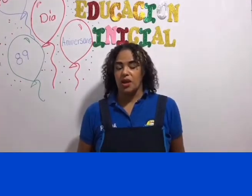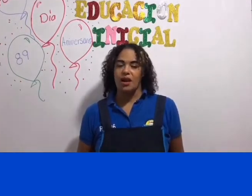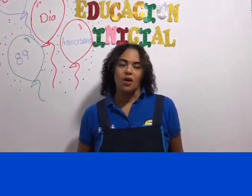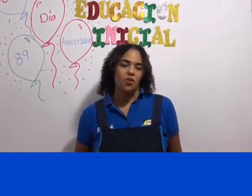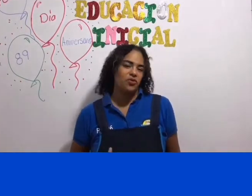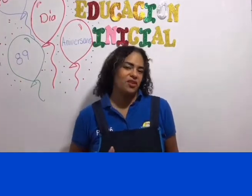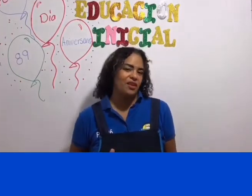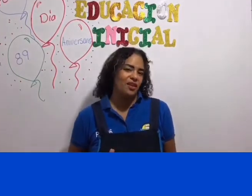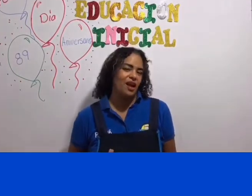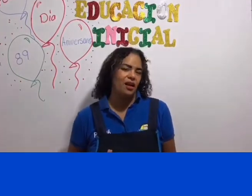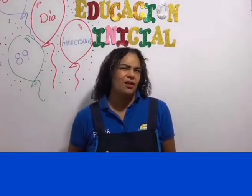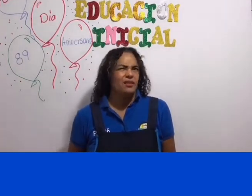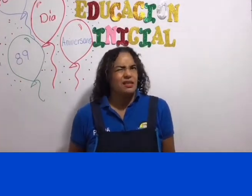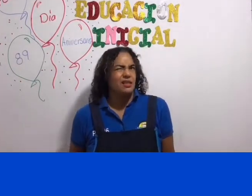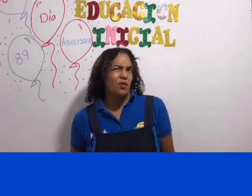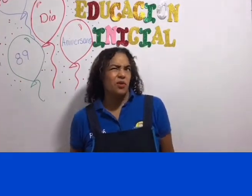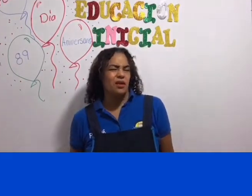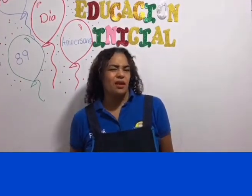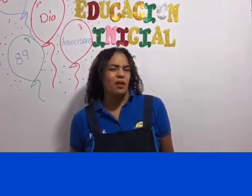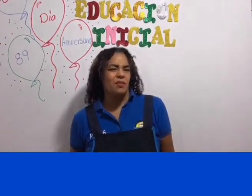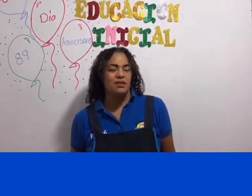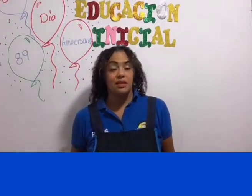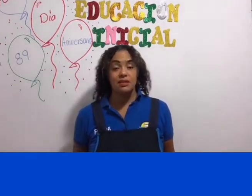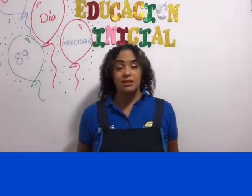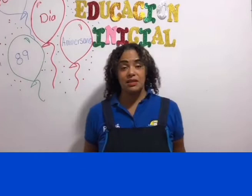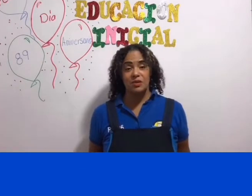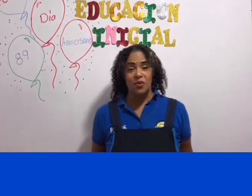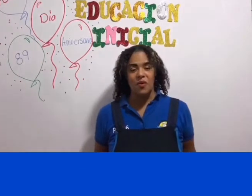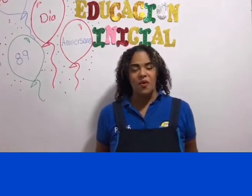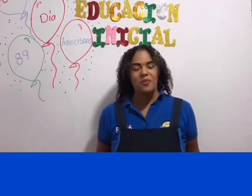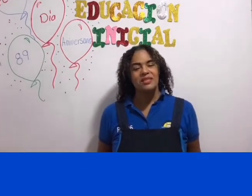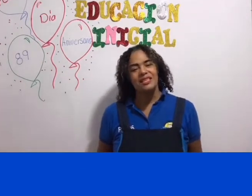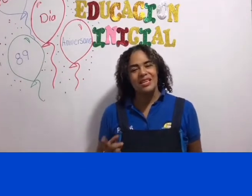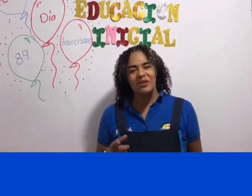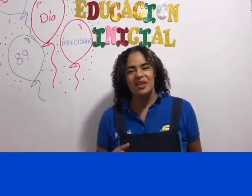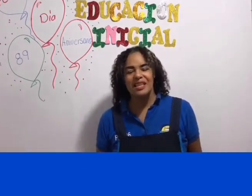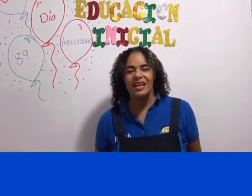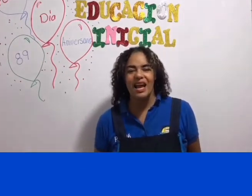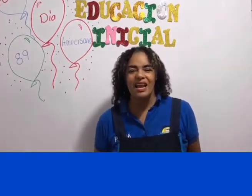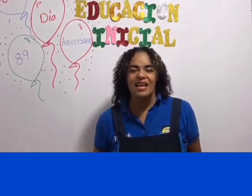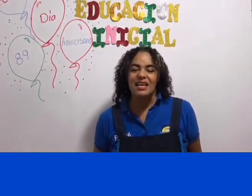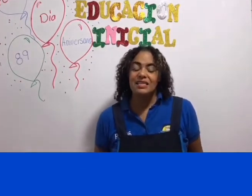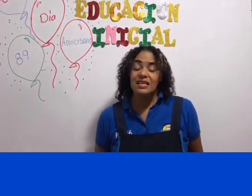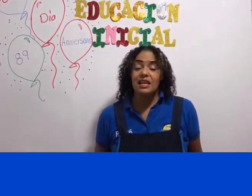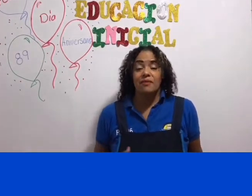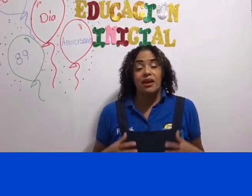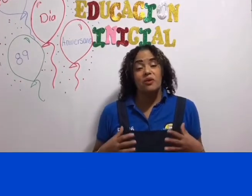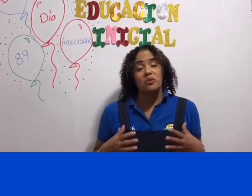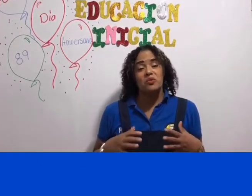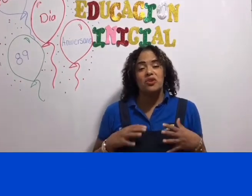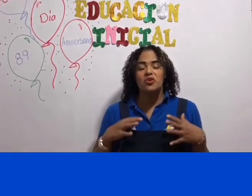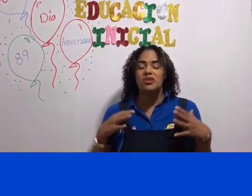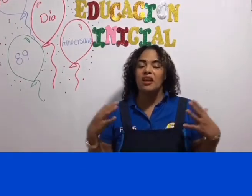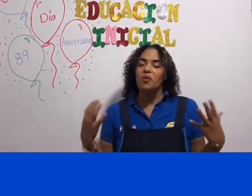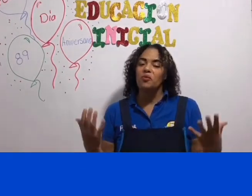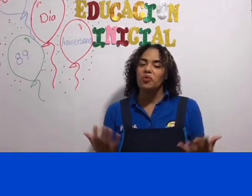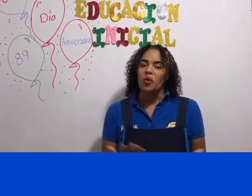Ahora ustedes dirán, ¿desarrollo integral, Miss? ¿Qué es eso? Pues el desarrollo integral es el trabajar con sus niños en un todo